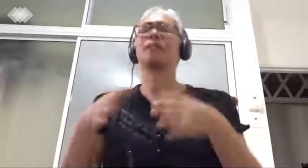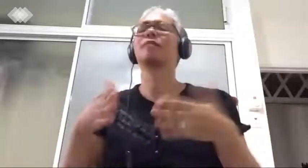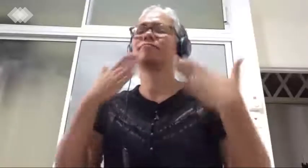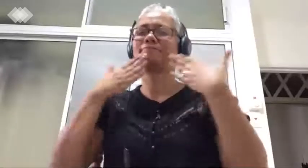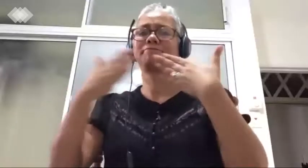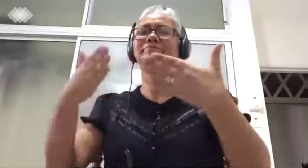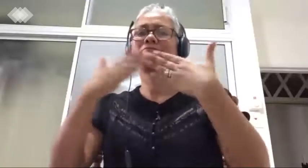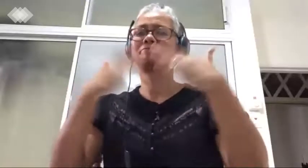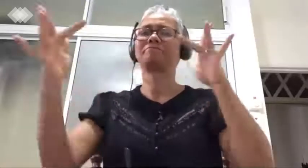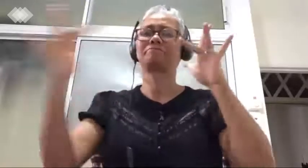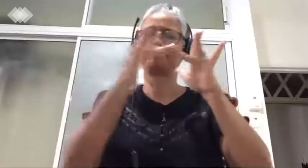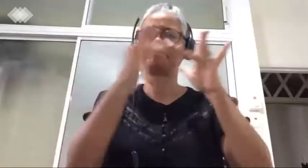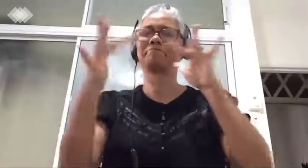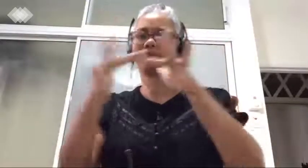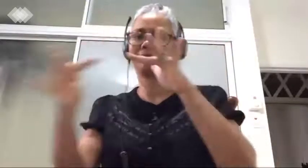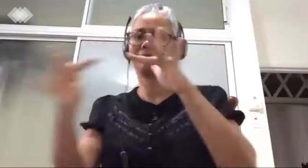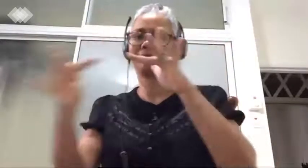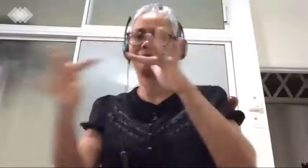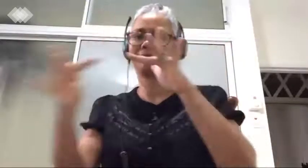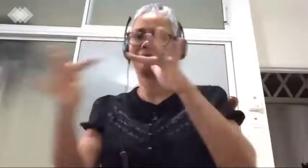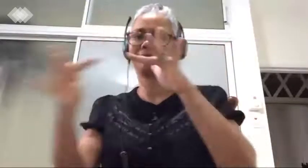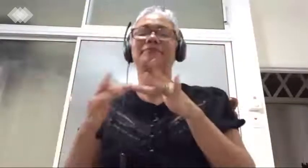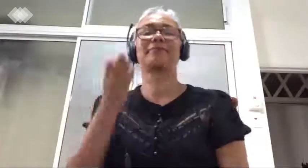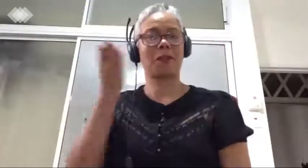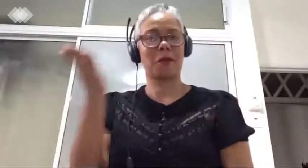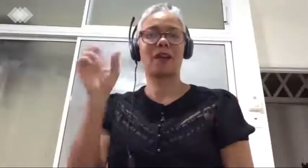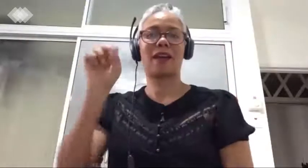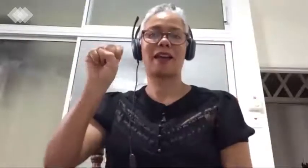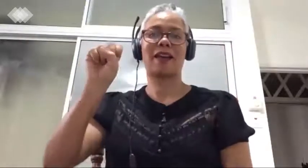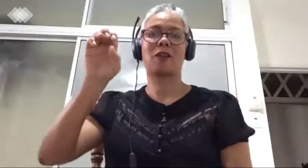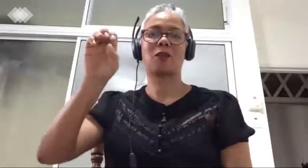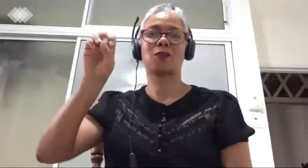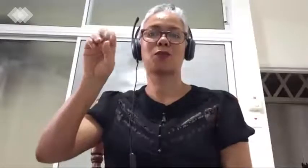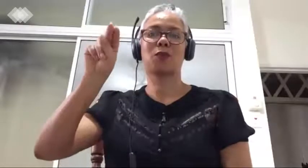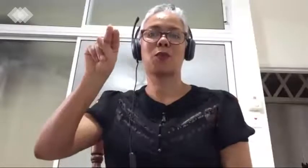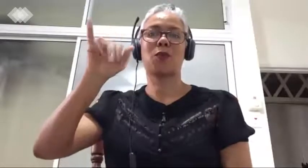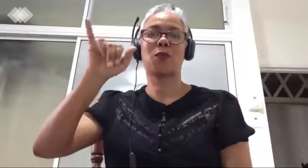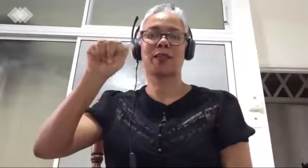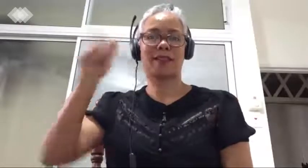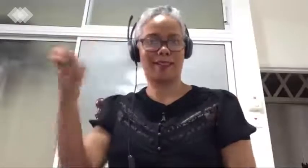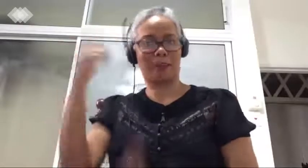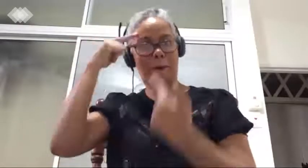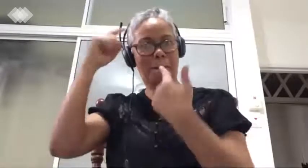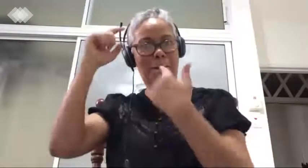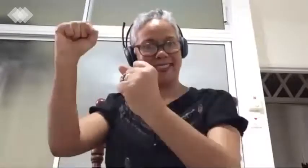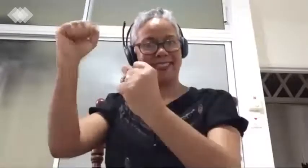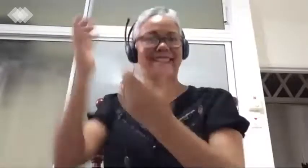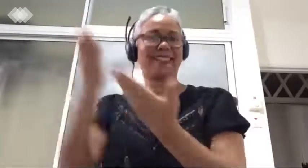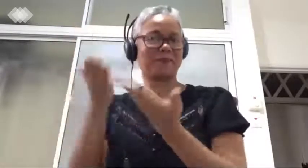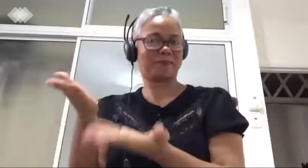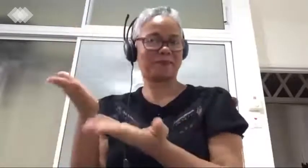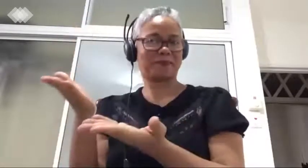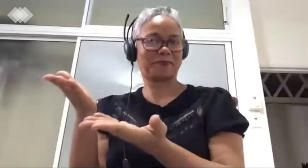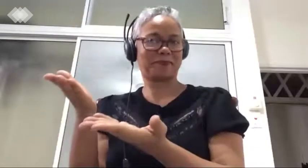gracias y les dejo con Sonia Encarnación, quien preside el Infoiles. Muchas